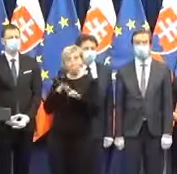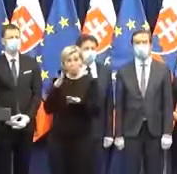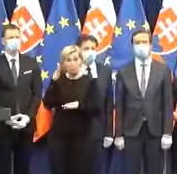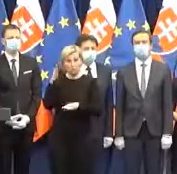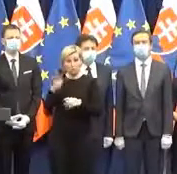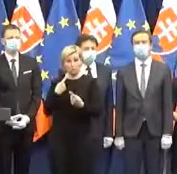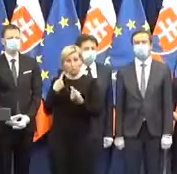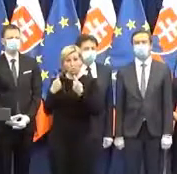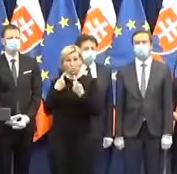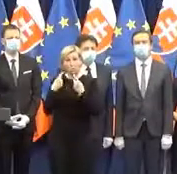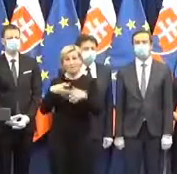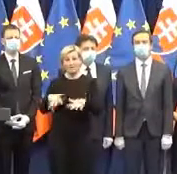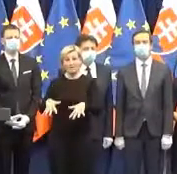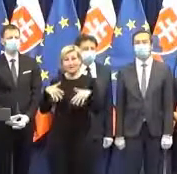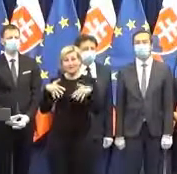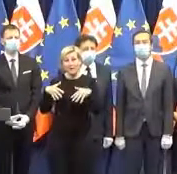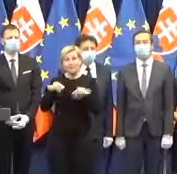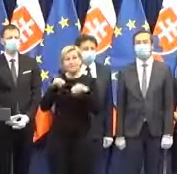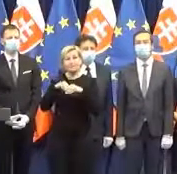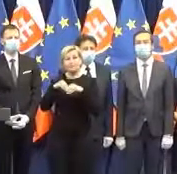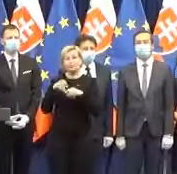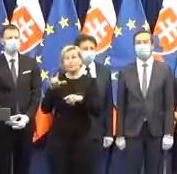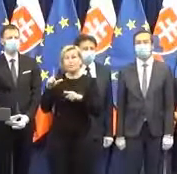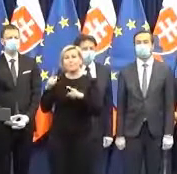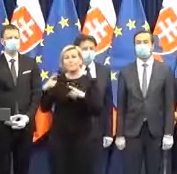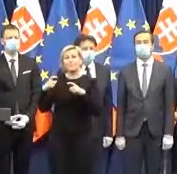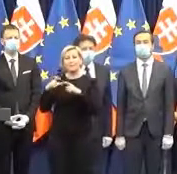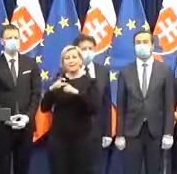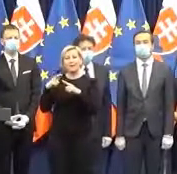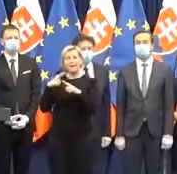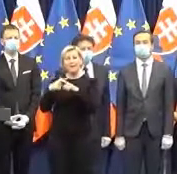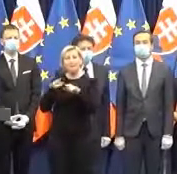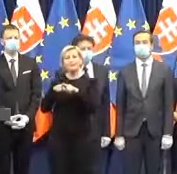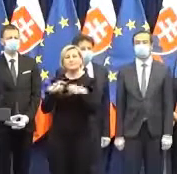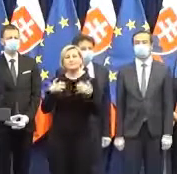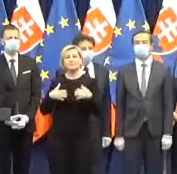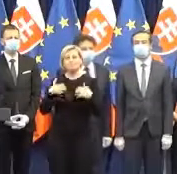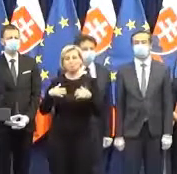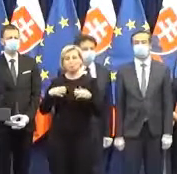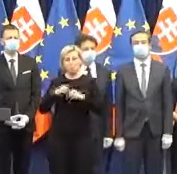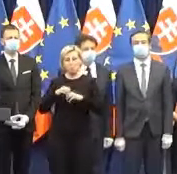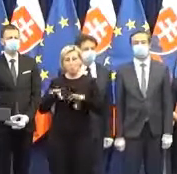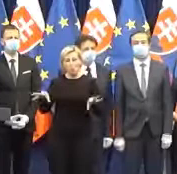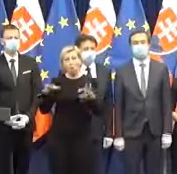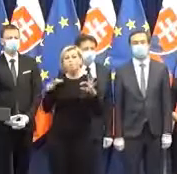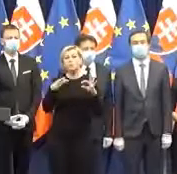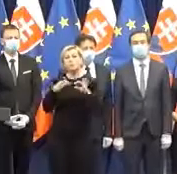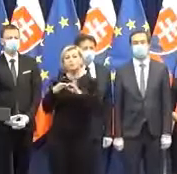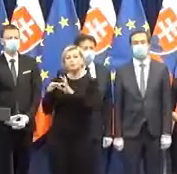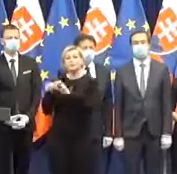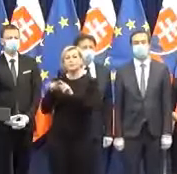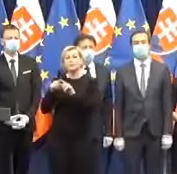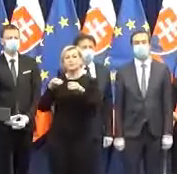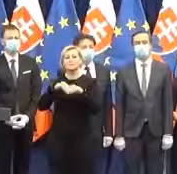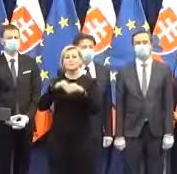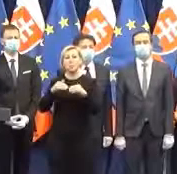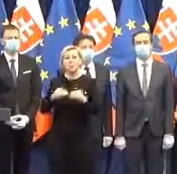tzv. Lex Corona, ktorý teda pripravila ešte bývalá vláda? To sú tie opatrenia odklad daňového priznania a tak